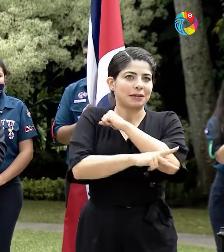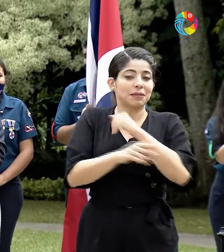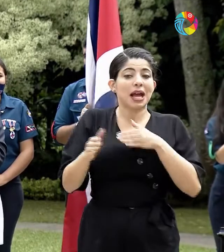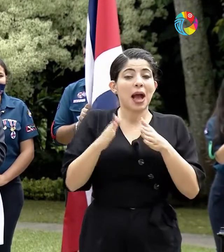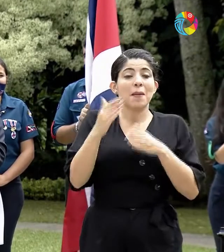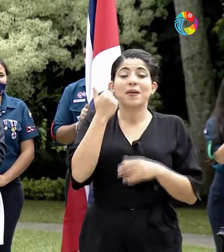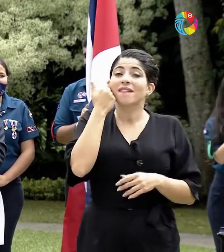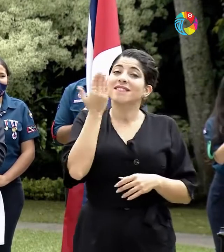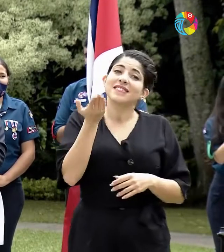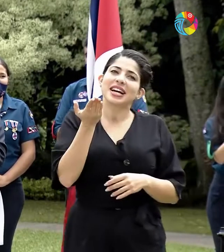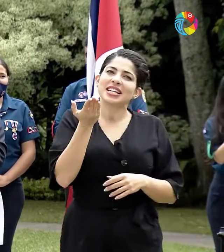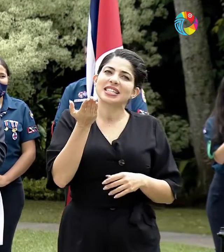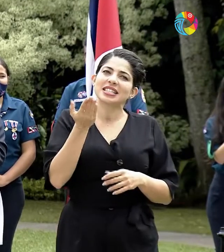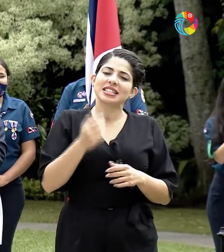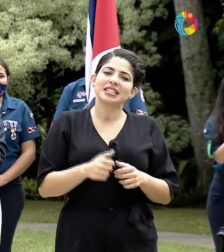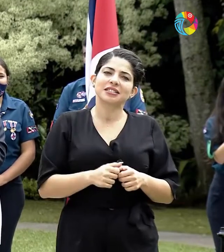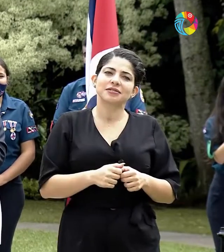camino fácil